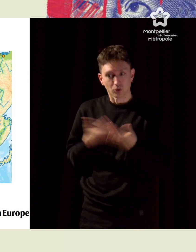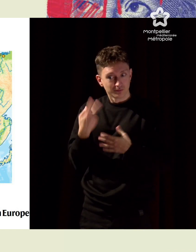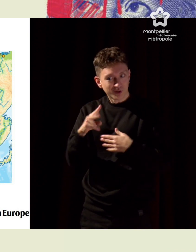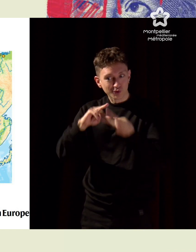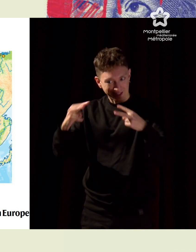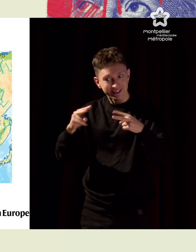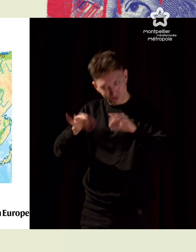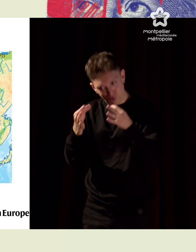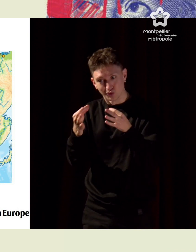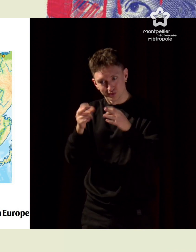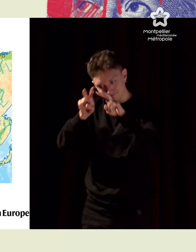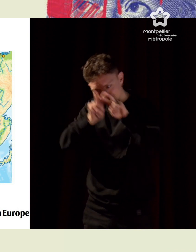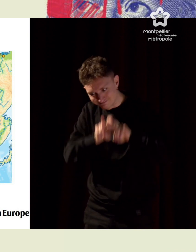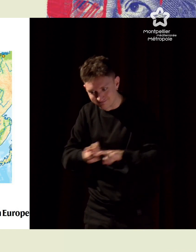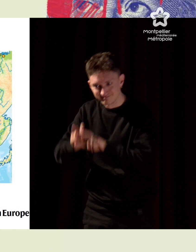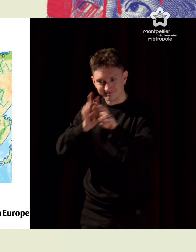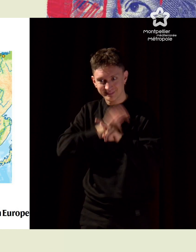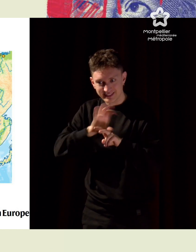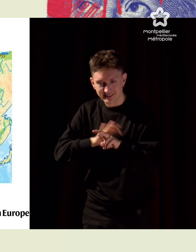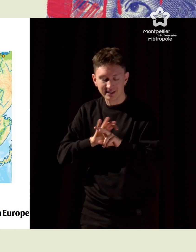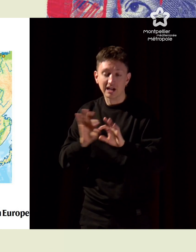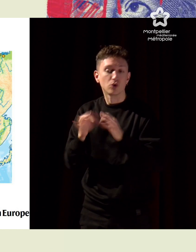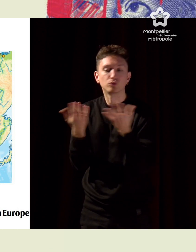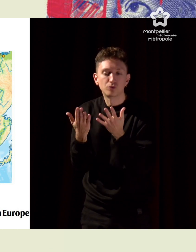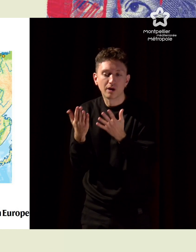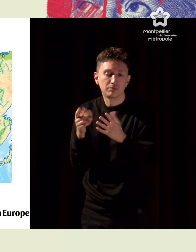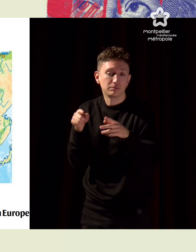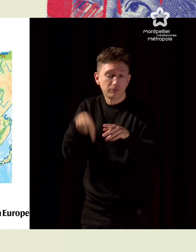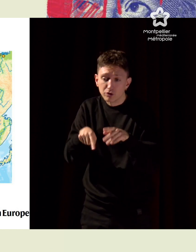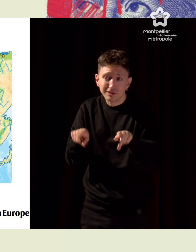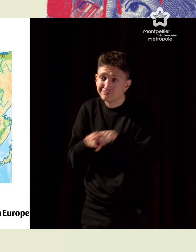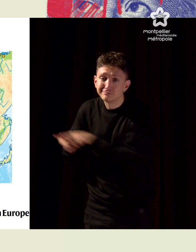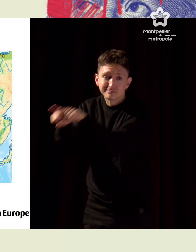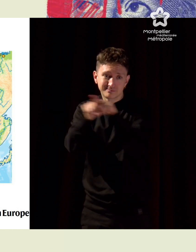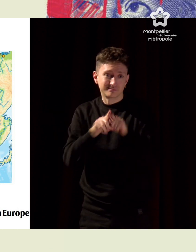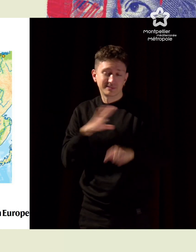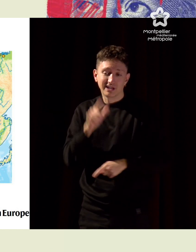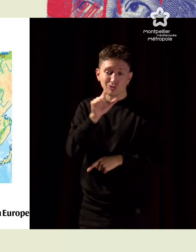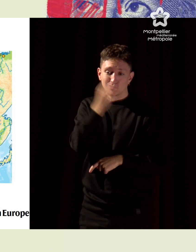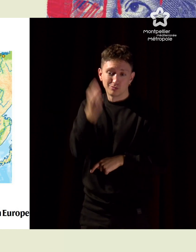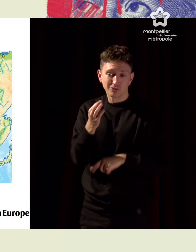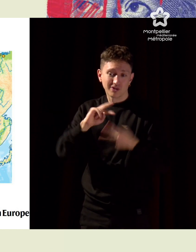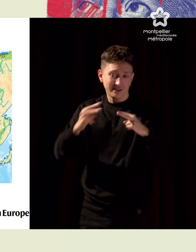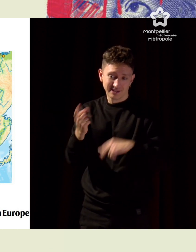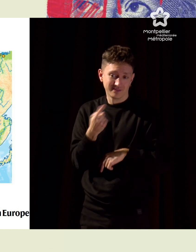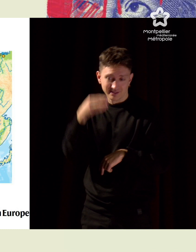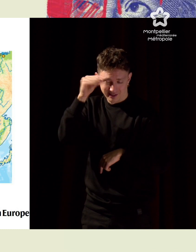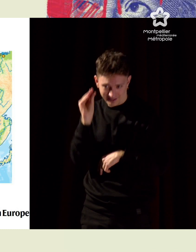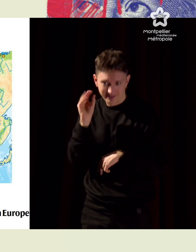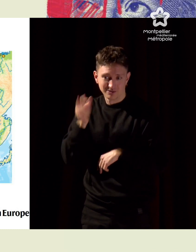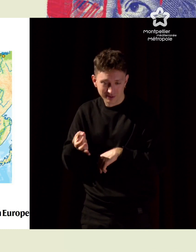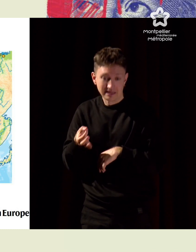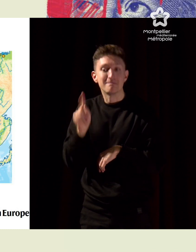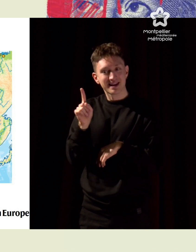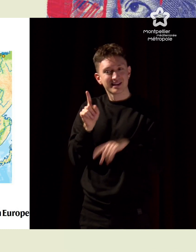a retrouvé dans son ADN qu'il avait, comme tout le monde, les 2% d'ADN qui viennent de Néandertal, mais il avait